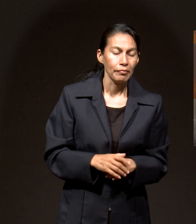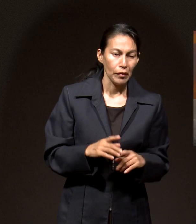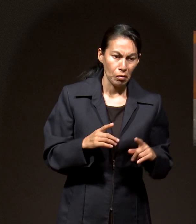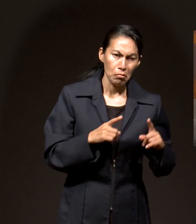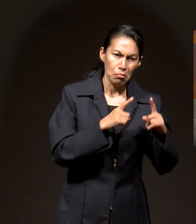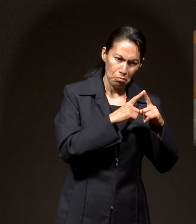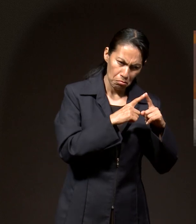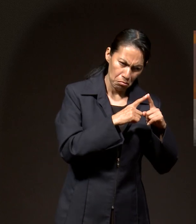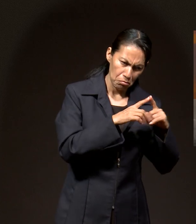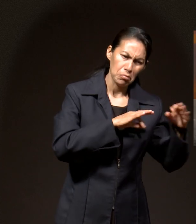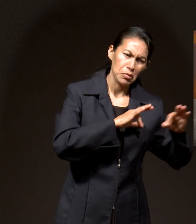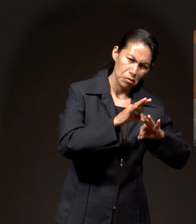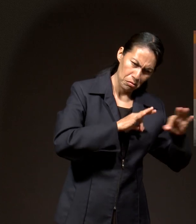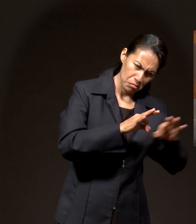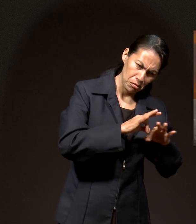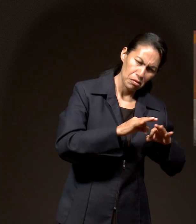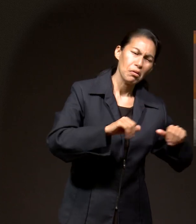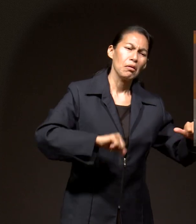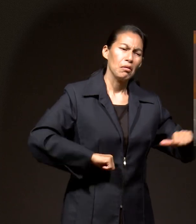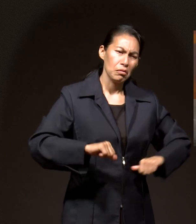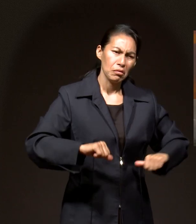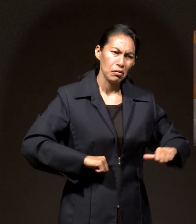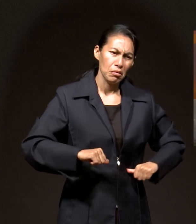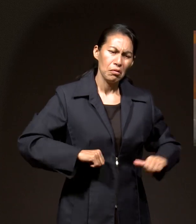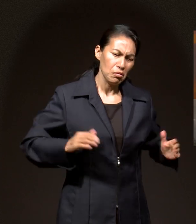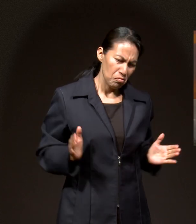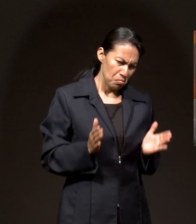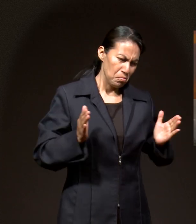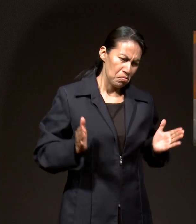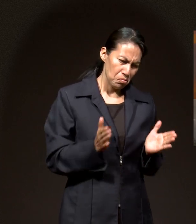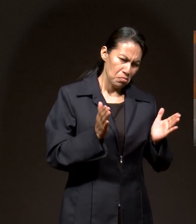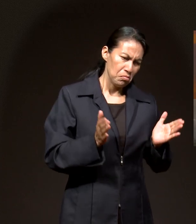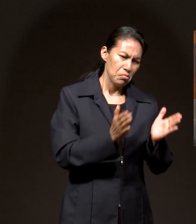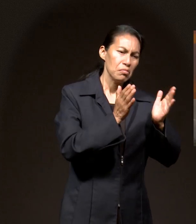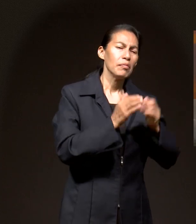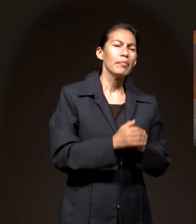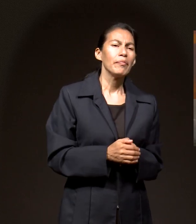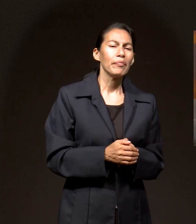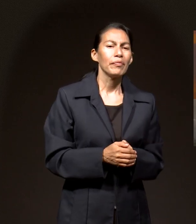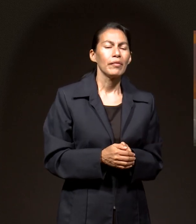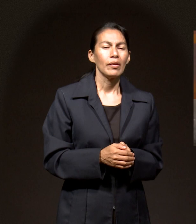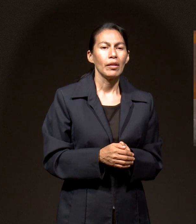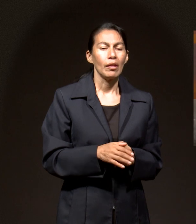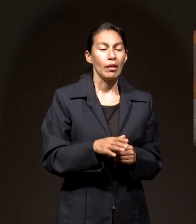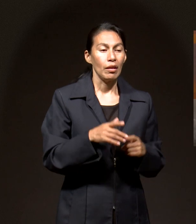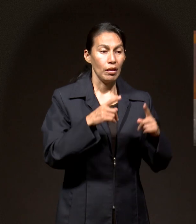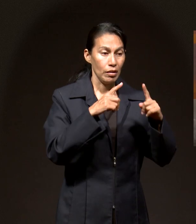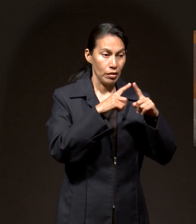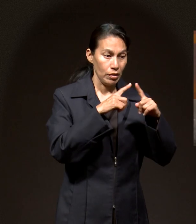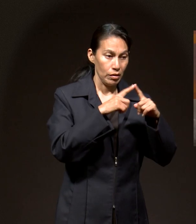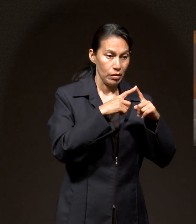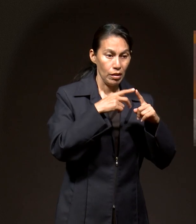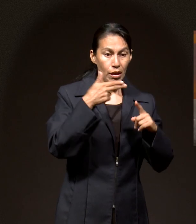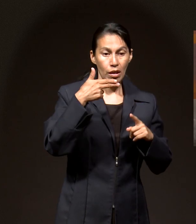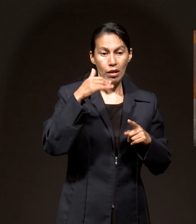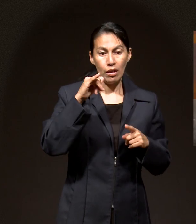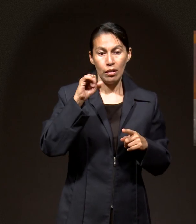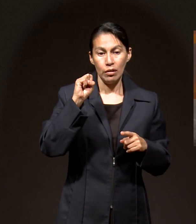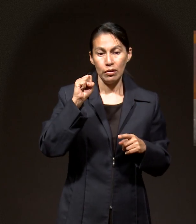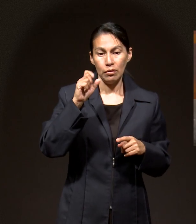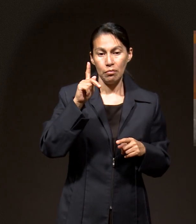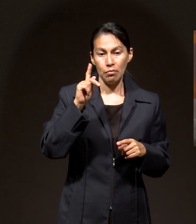minorías, pero la iglesia está viva, la iglesia está activa, gracias a Dios, sobre todo la iglesia